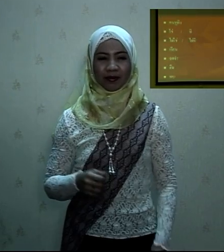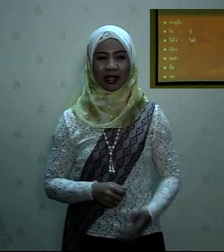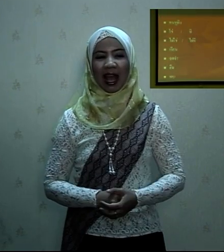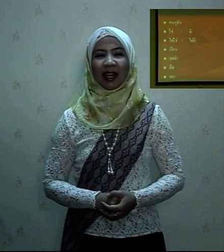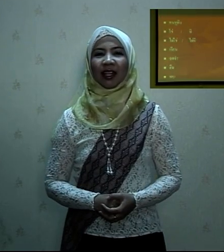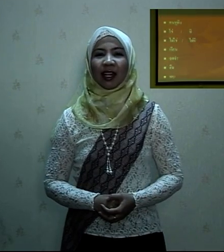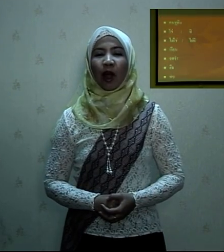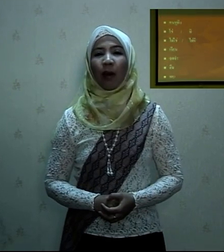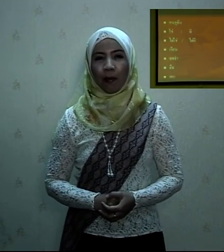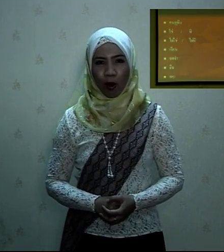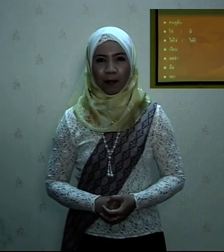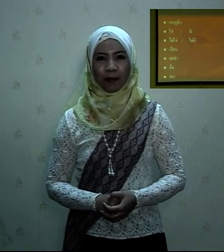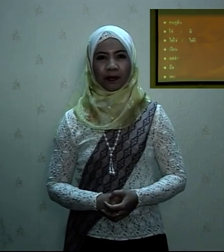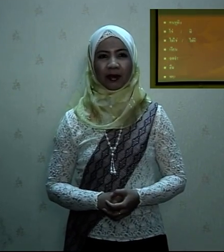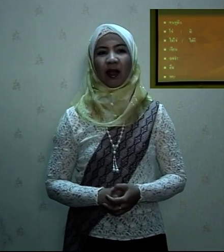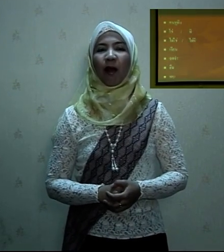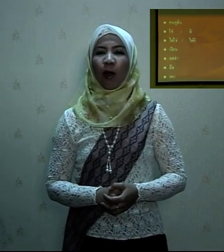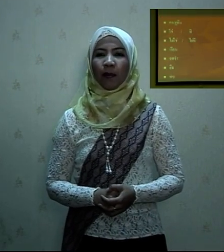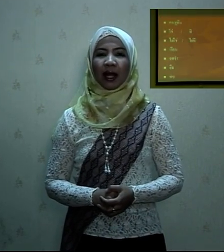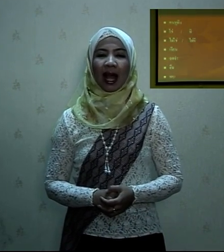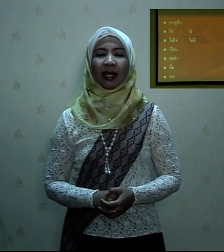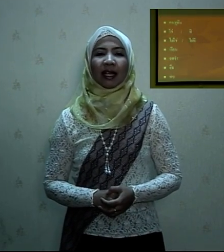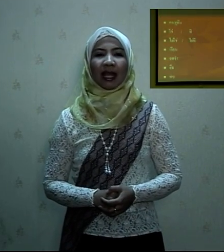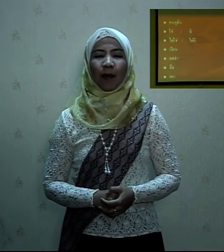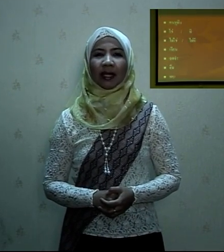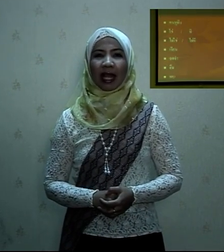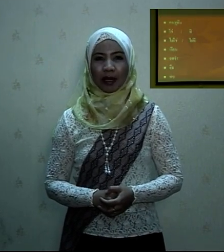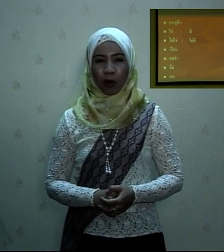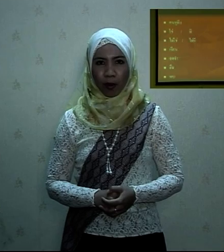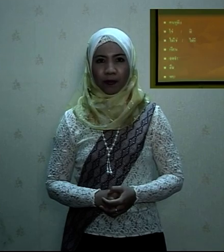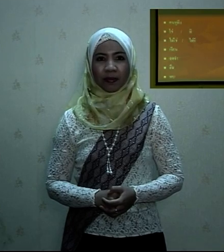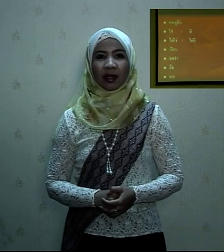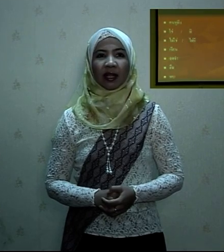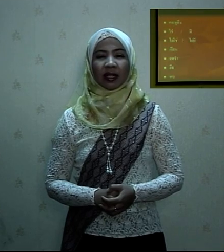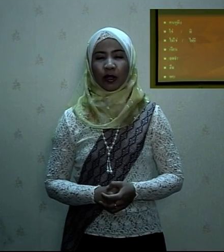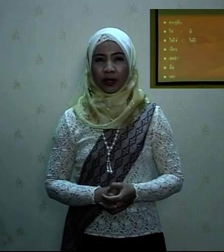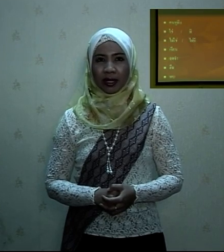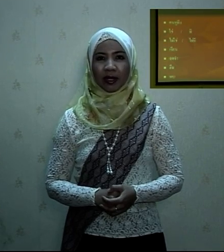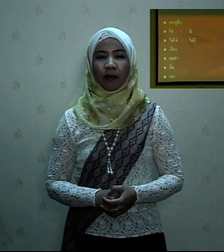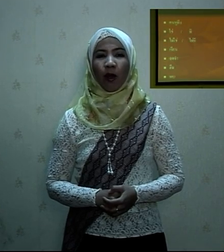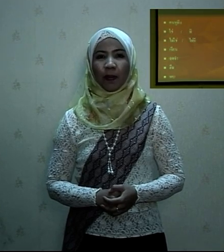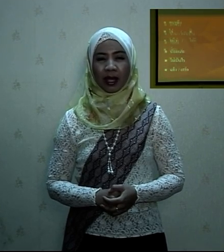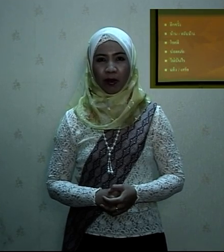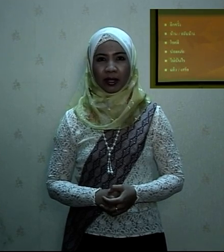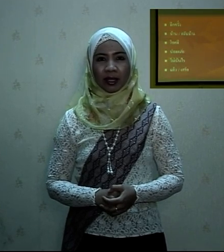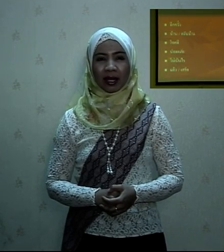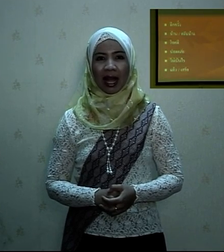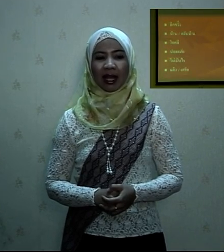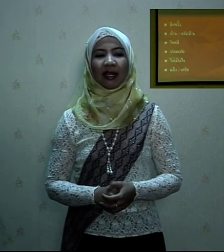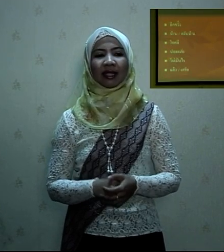ค่ะคำว่าพบนะคะถ้าเป็นการพบคนหนึ่งพบอีกคนหนึ่งนะคะลักษณะ